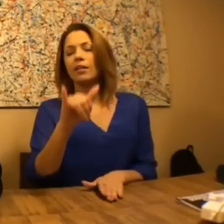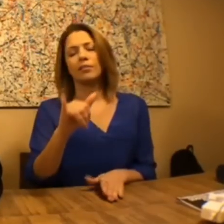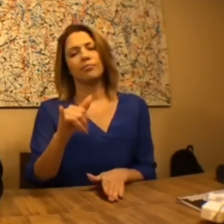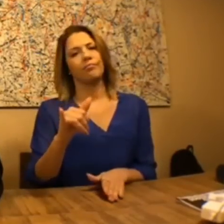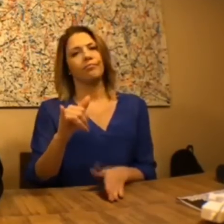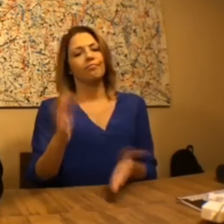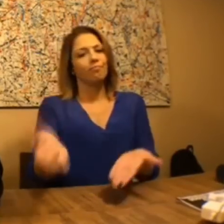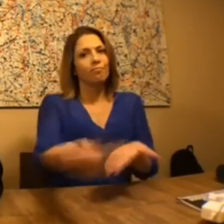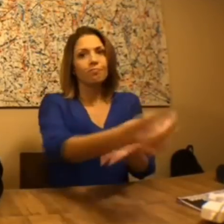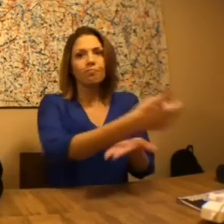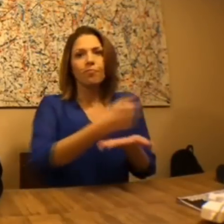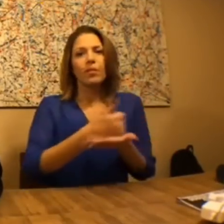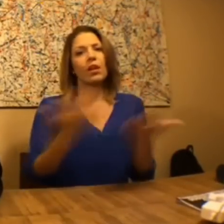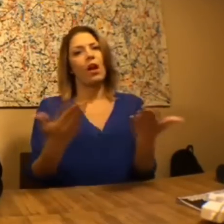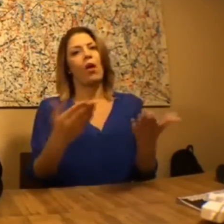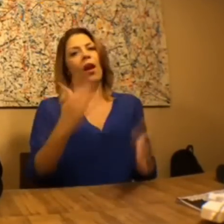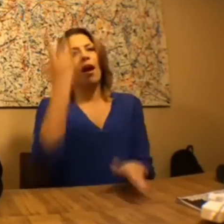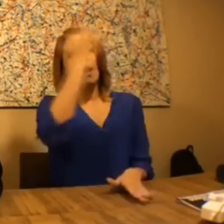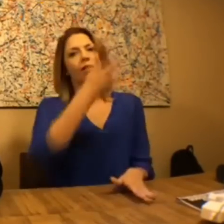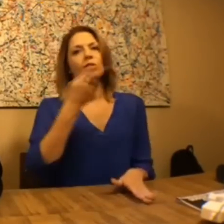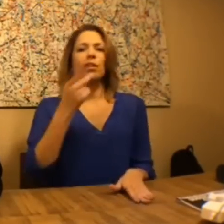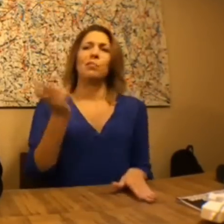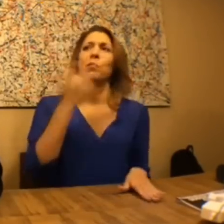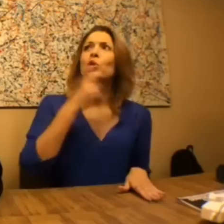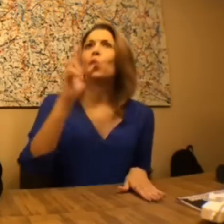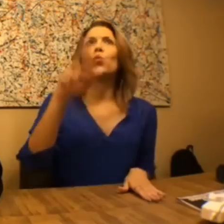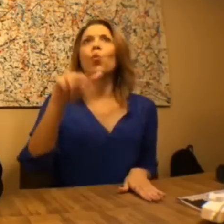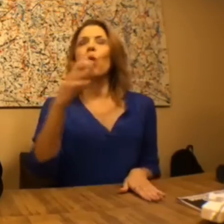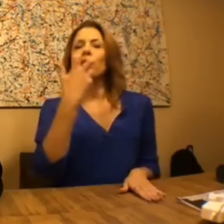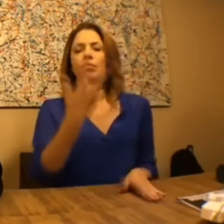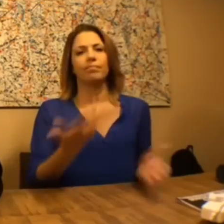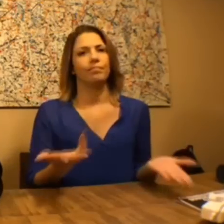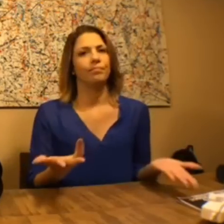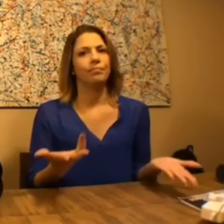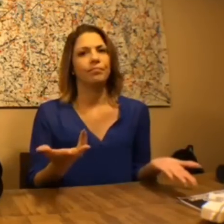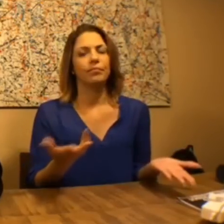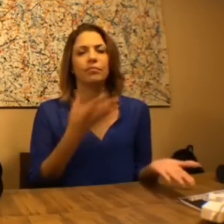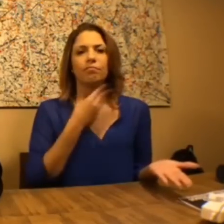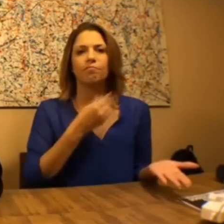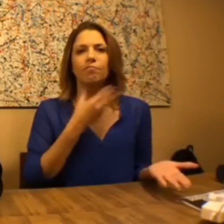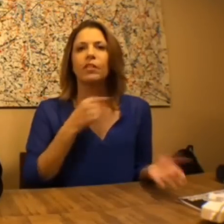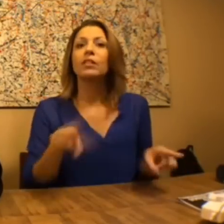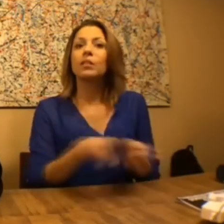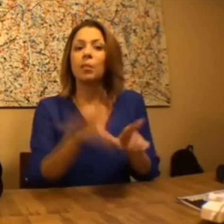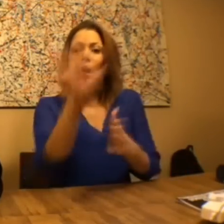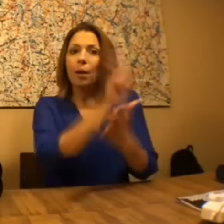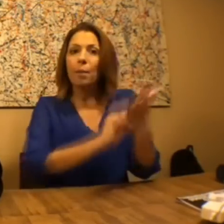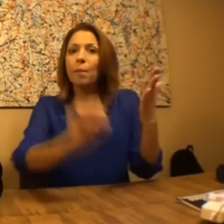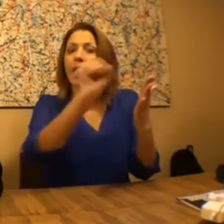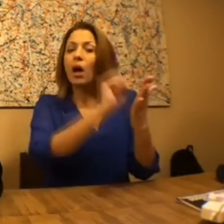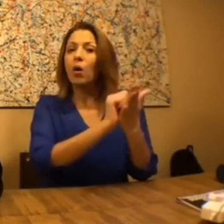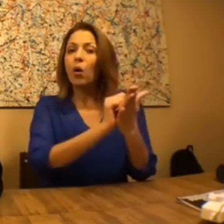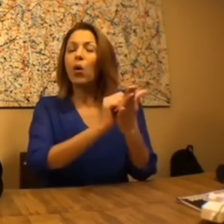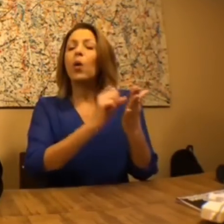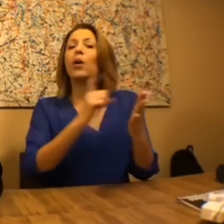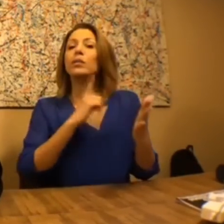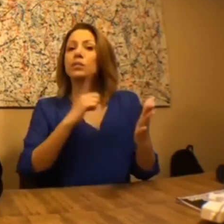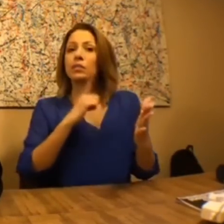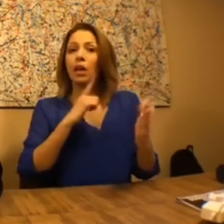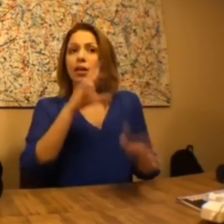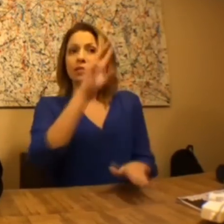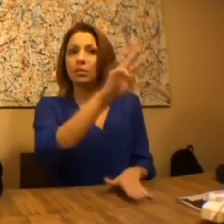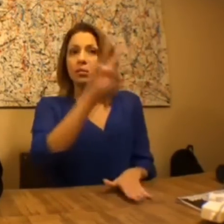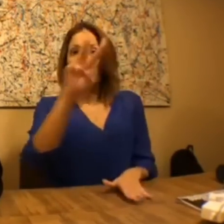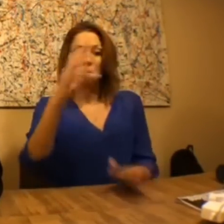daí. Ele apagou da sua página oficial a nota de apoio ao governo Maduro da Venezuela.